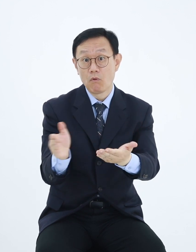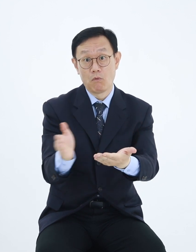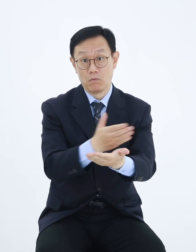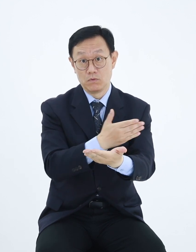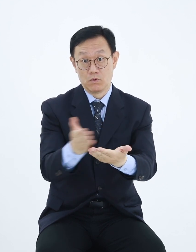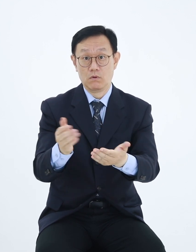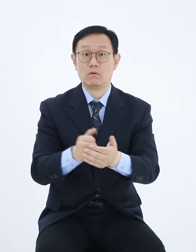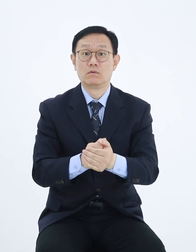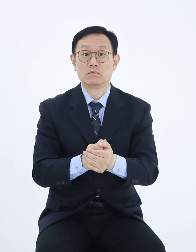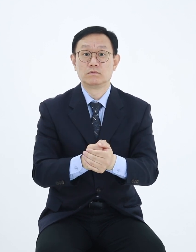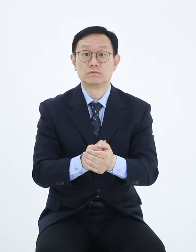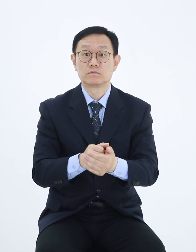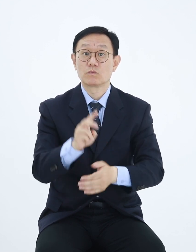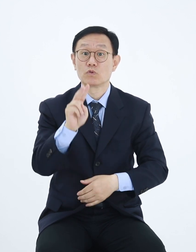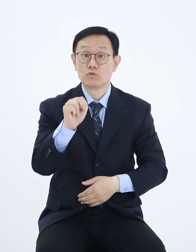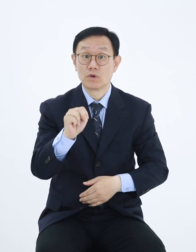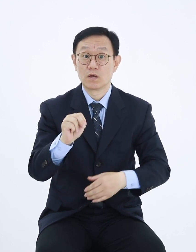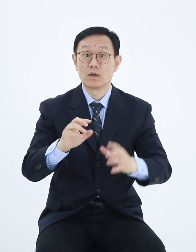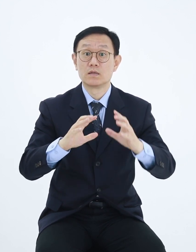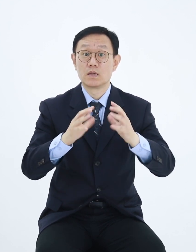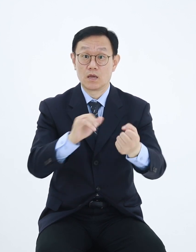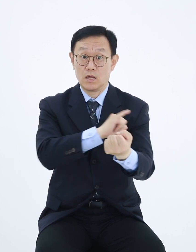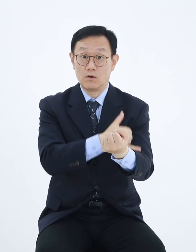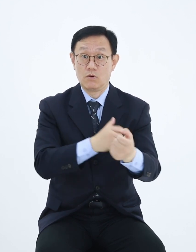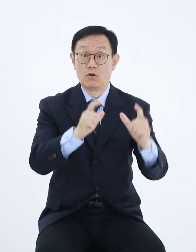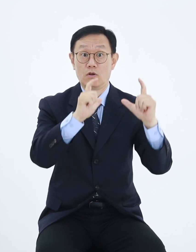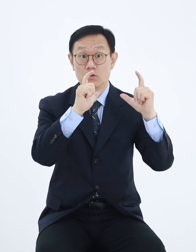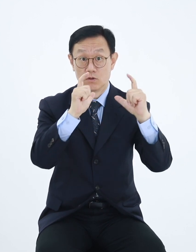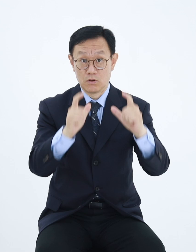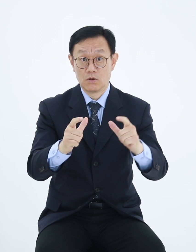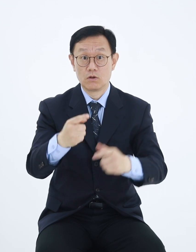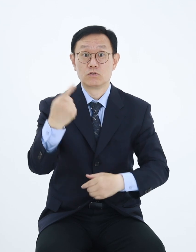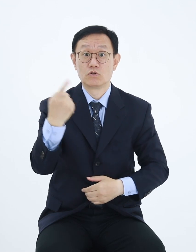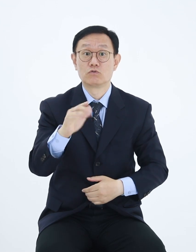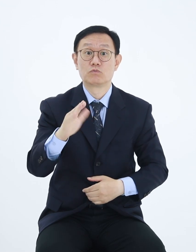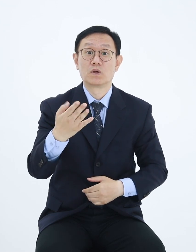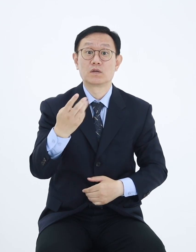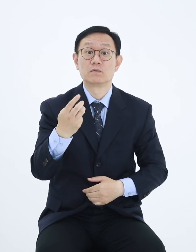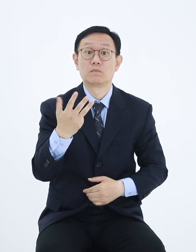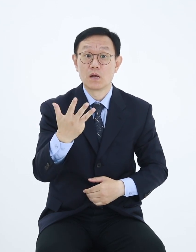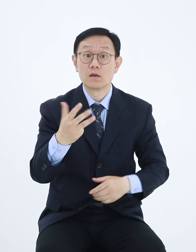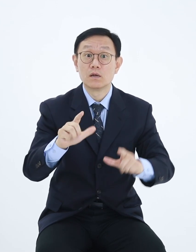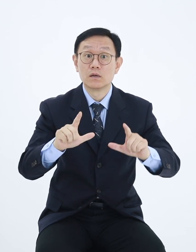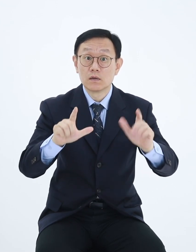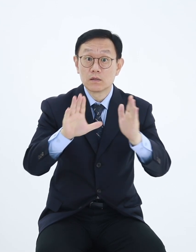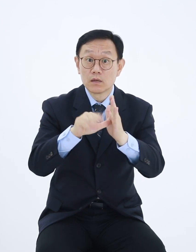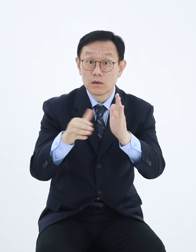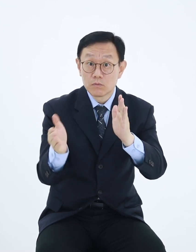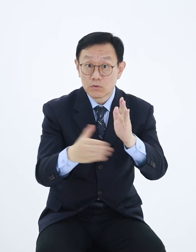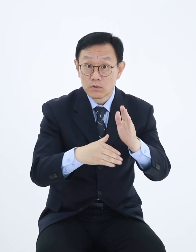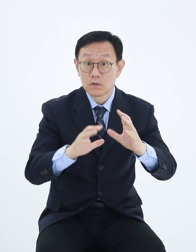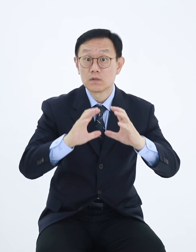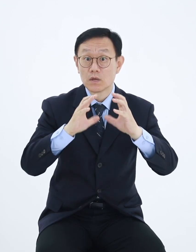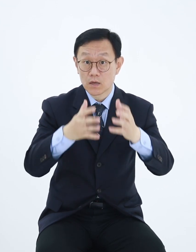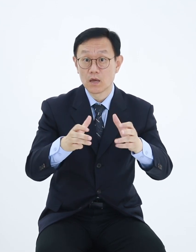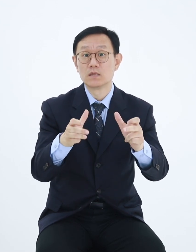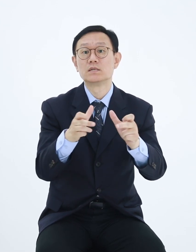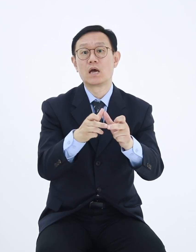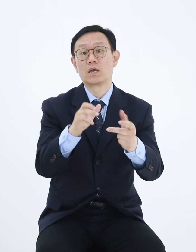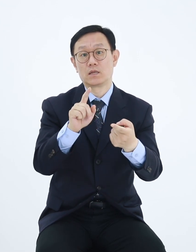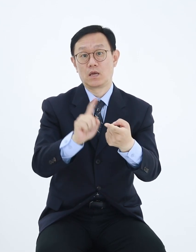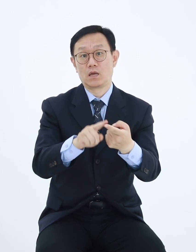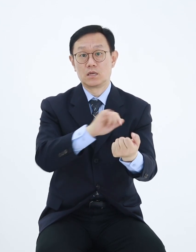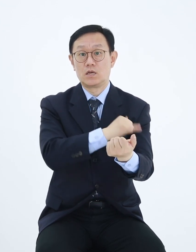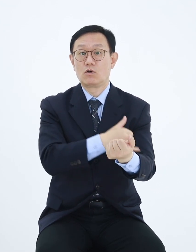있습니다. 유엔 세계 인권 선언이 발표된 1948년 당시까지만 해도 세계는 장애를